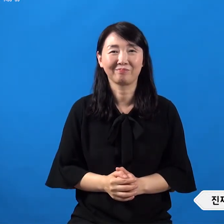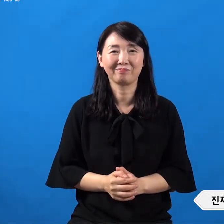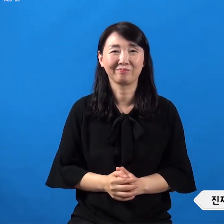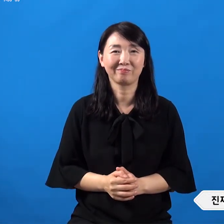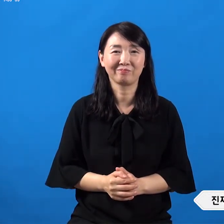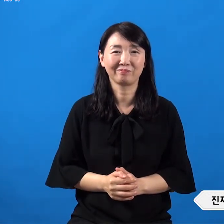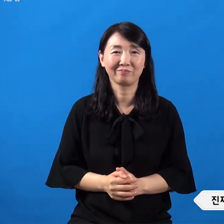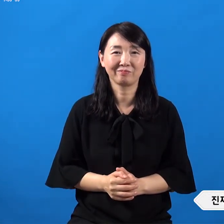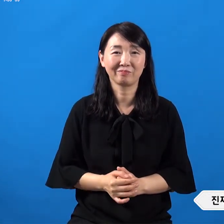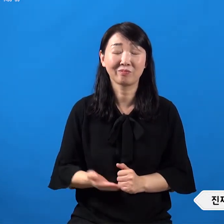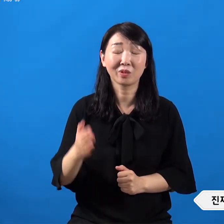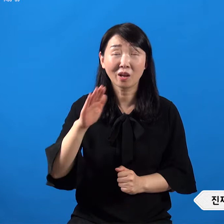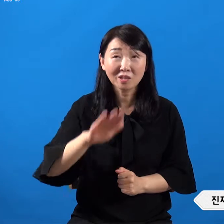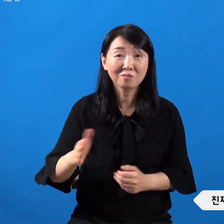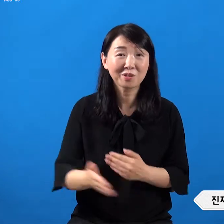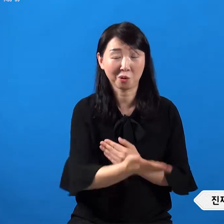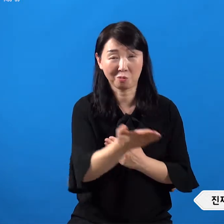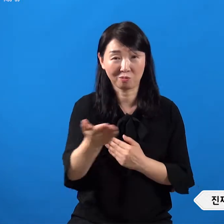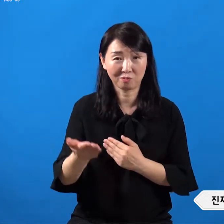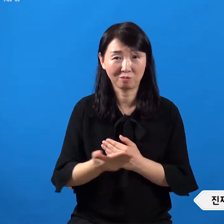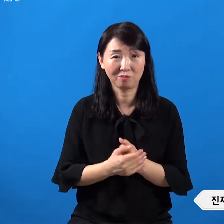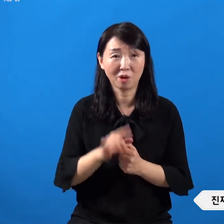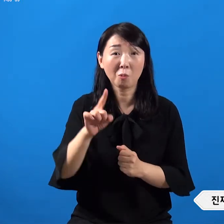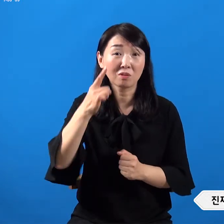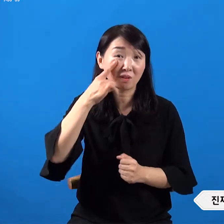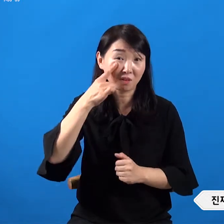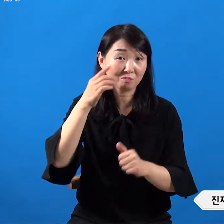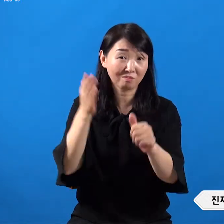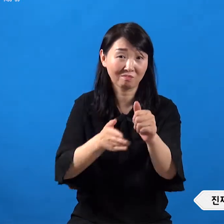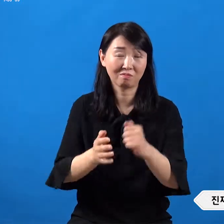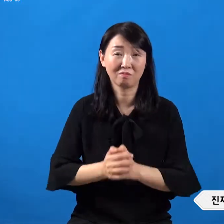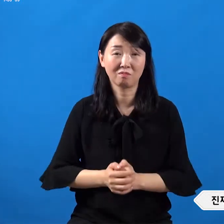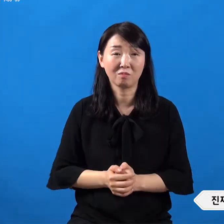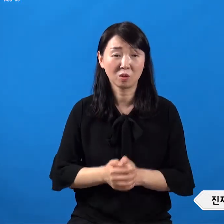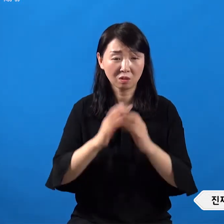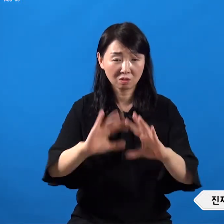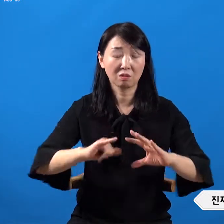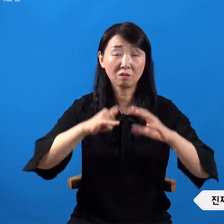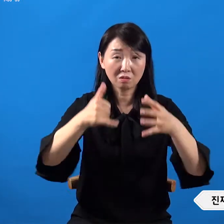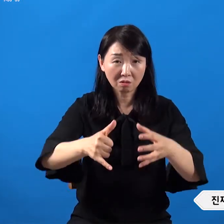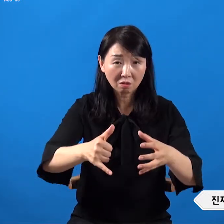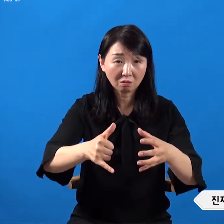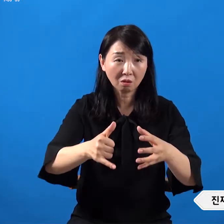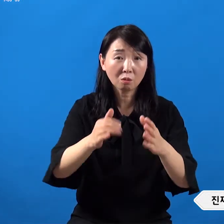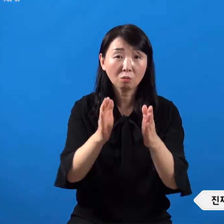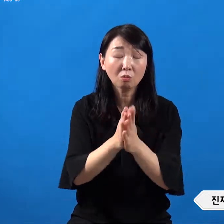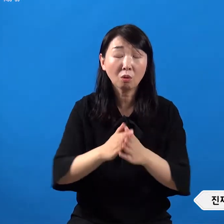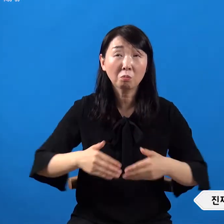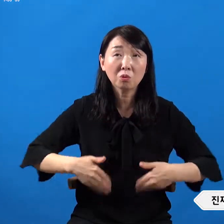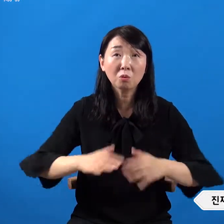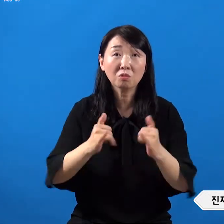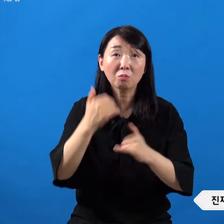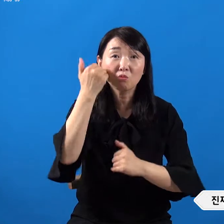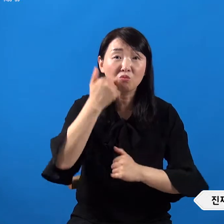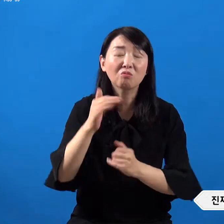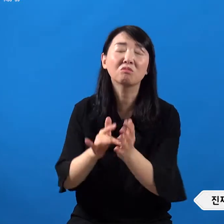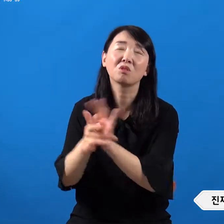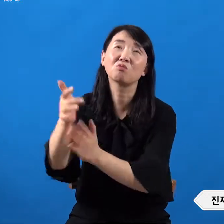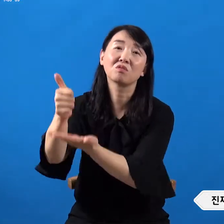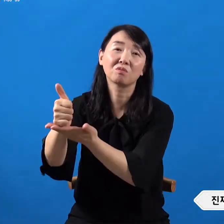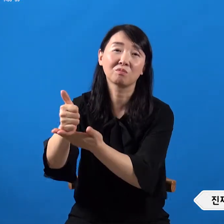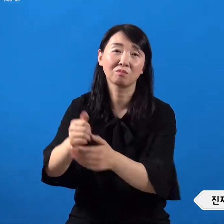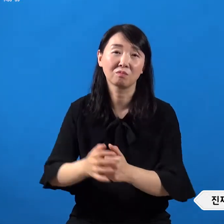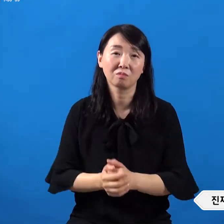생각할지 모릅니다. 그러나 사랑하는 여러분, 한번 생각해 보십시오. 이 세상에 기도가 필요 없는 분이 있다면 아마도